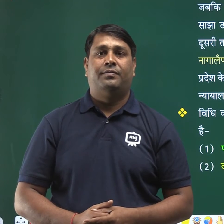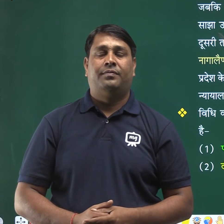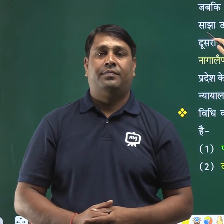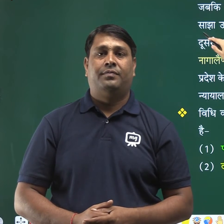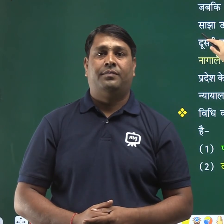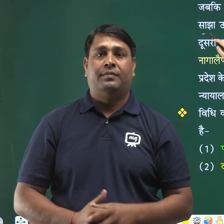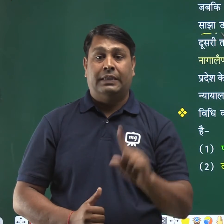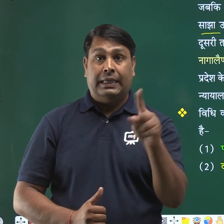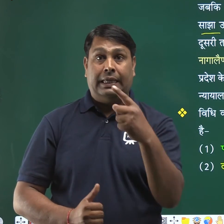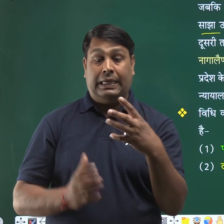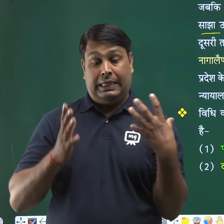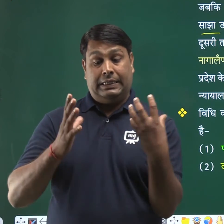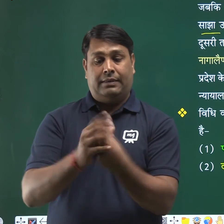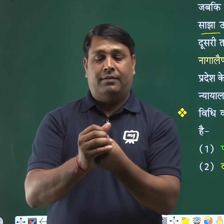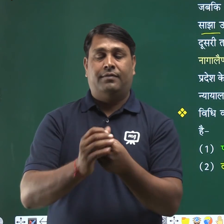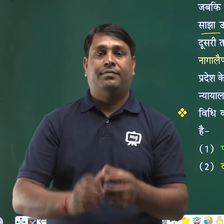एक साझा